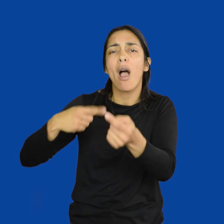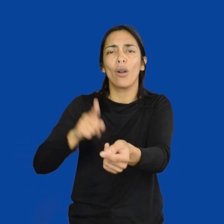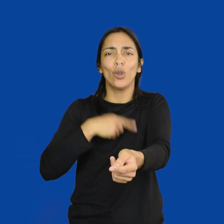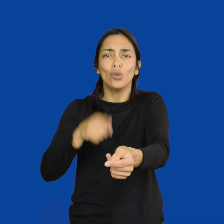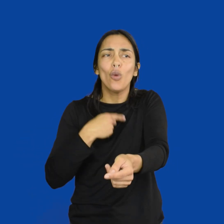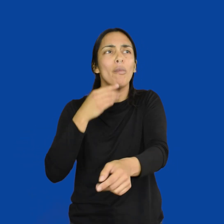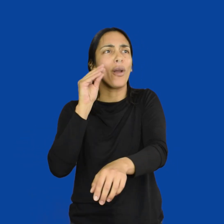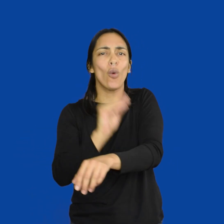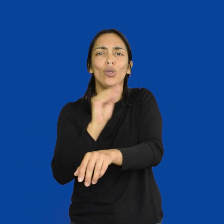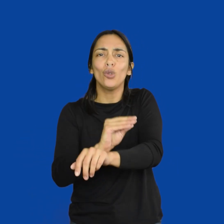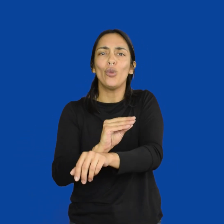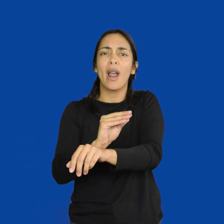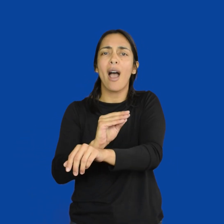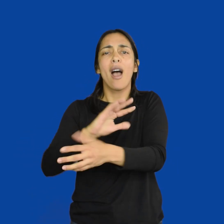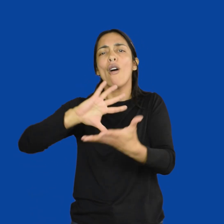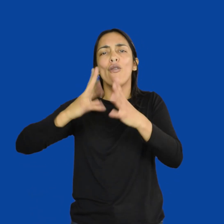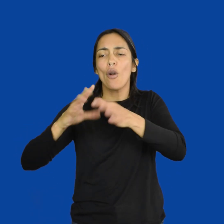costumbres y prácticas como forma de unión entre la